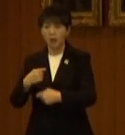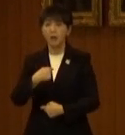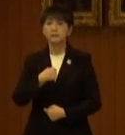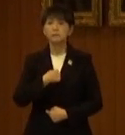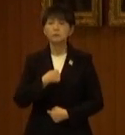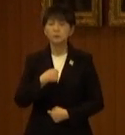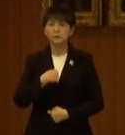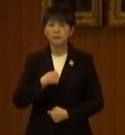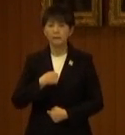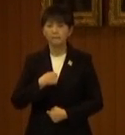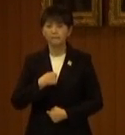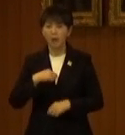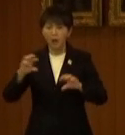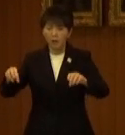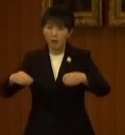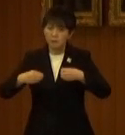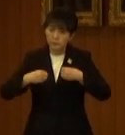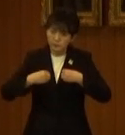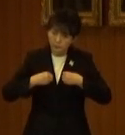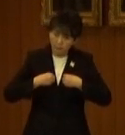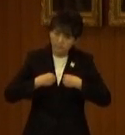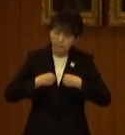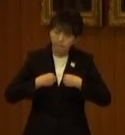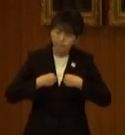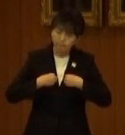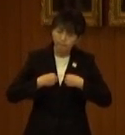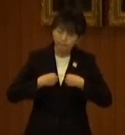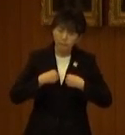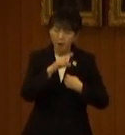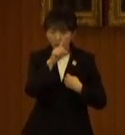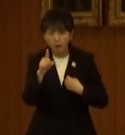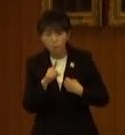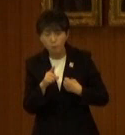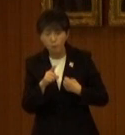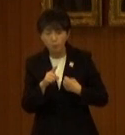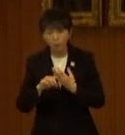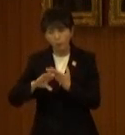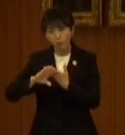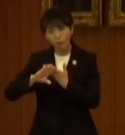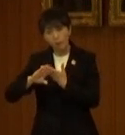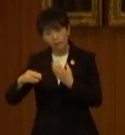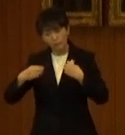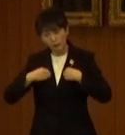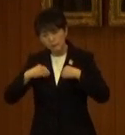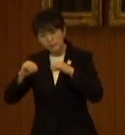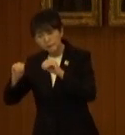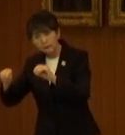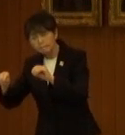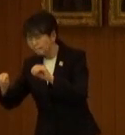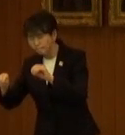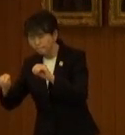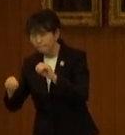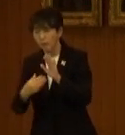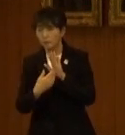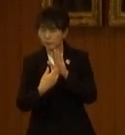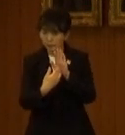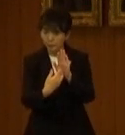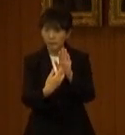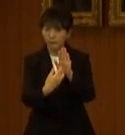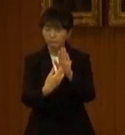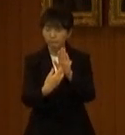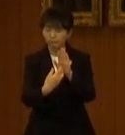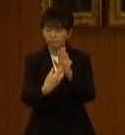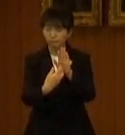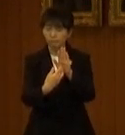が感染をしているかもしれないと、他人に、人にですね、感染をさせないという